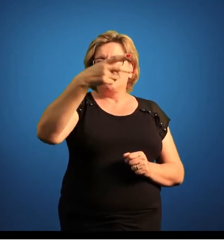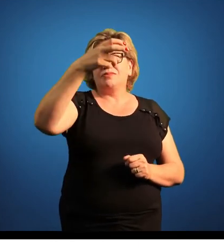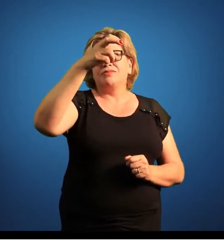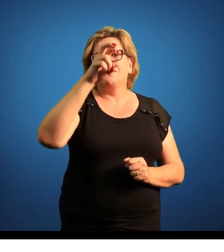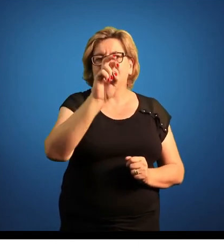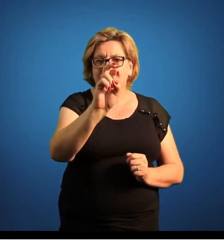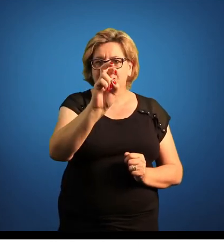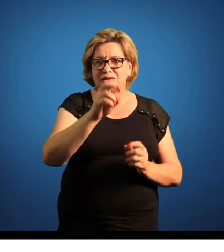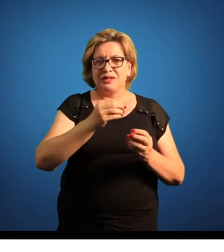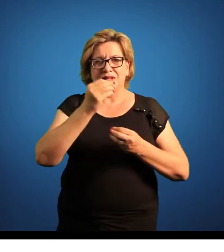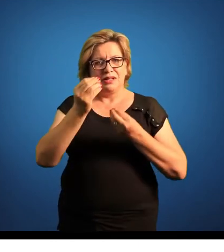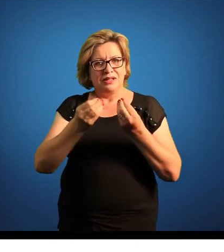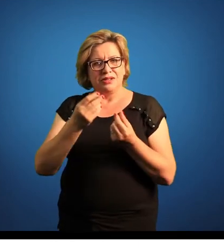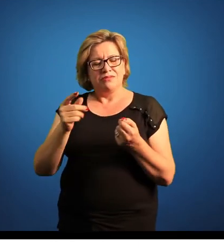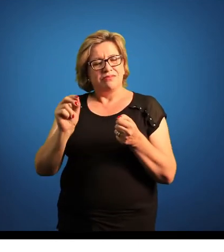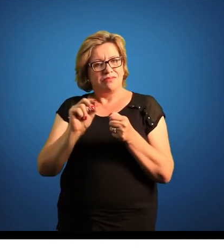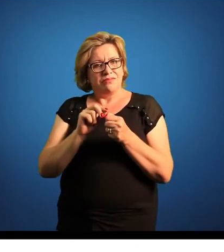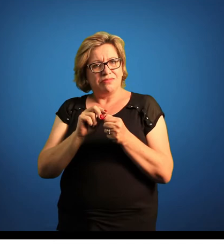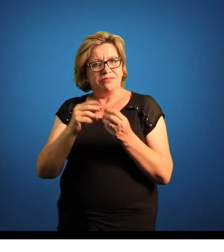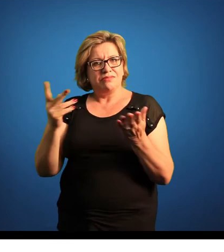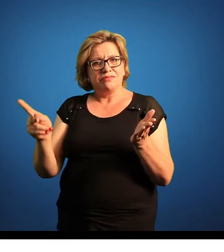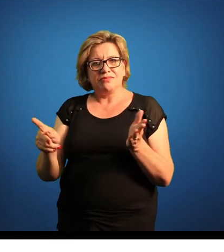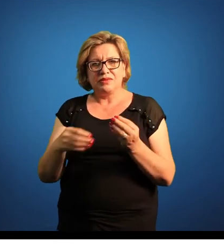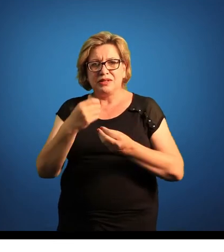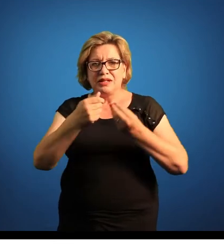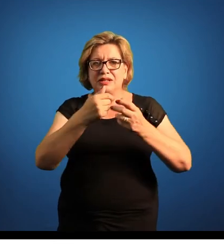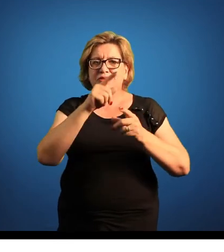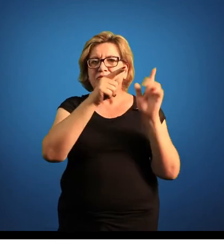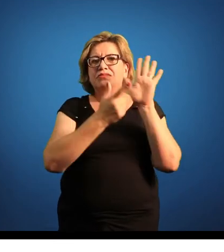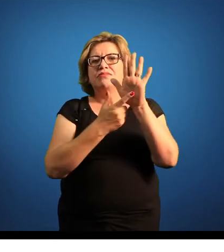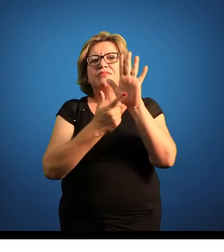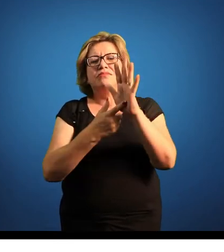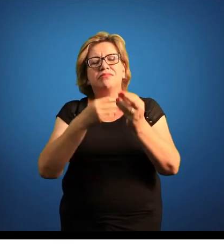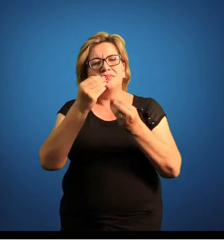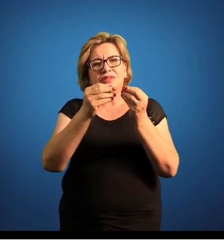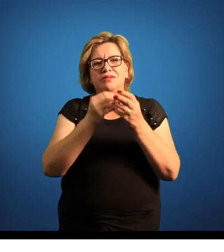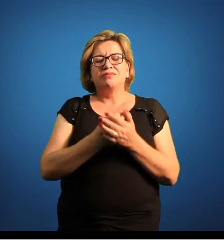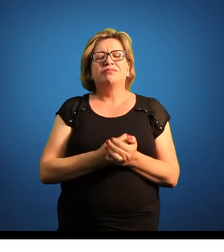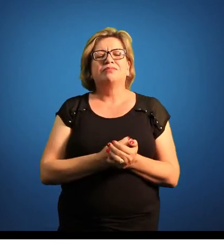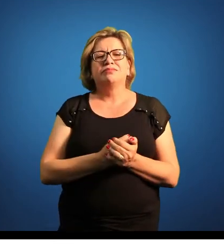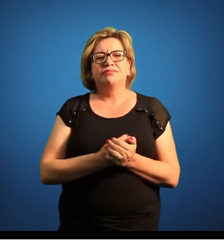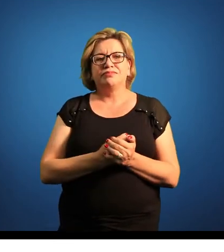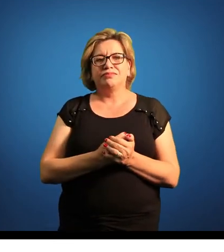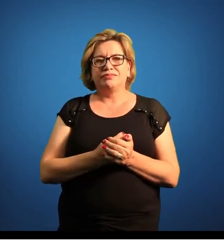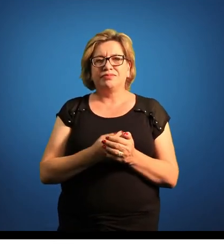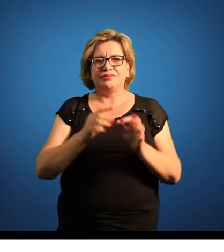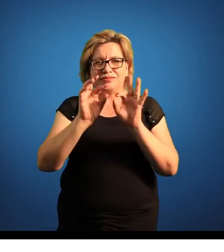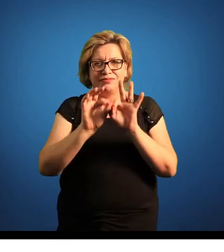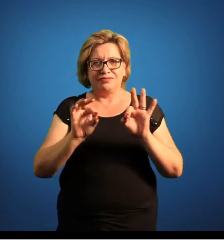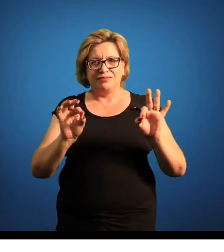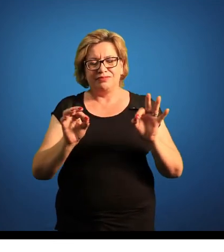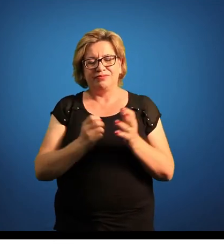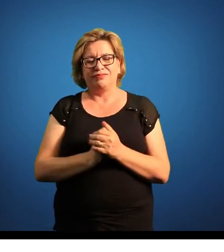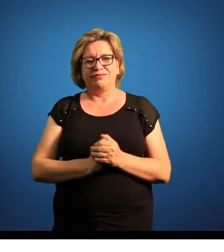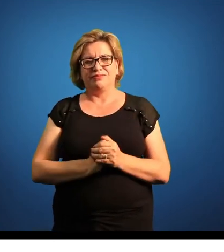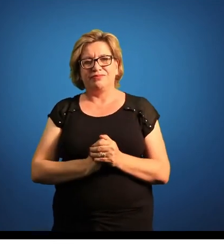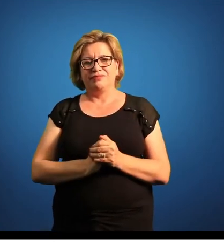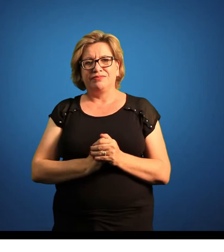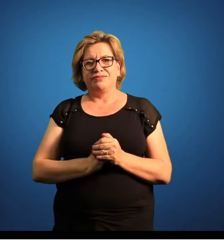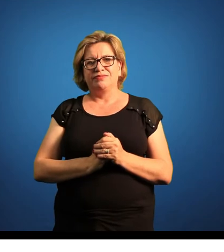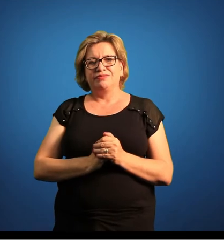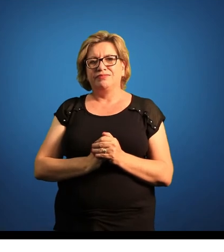é a média do conjunto formado pelos elementos 10, 20, 30 e 40. Simples assim, simples